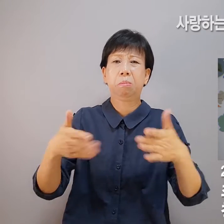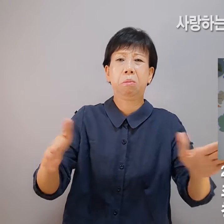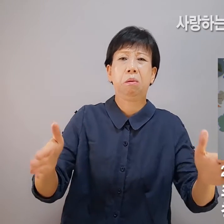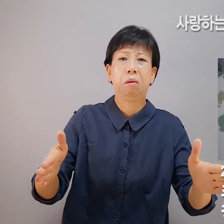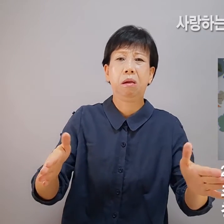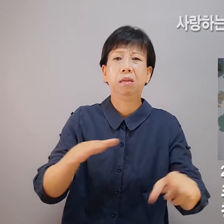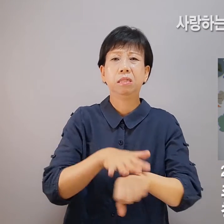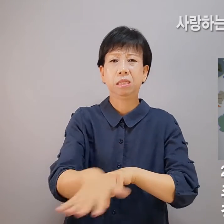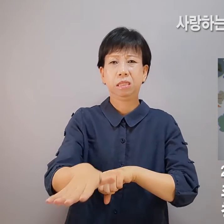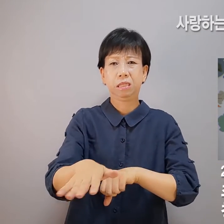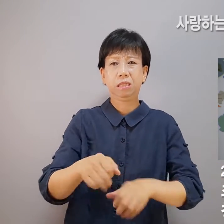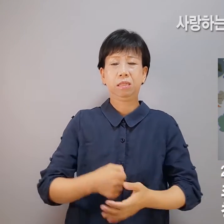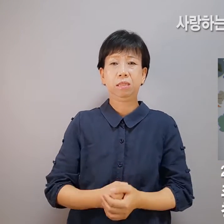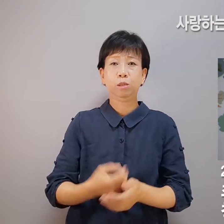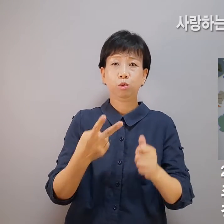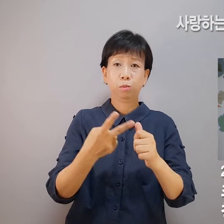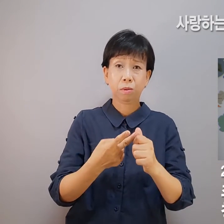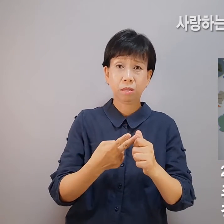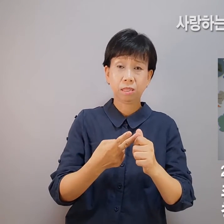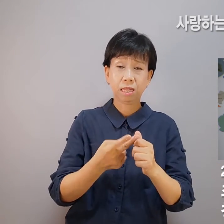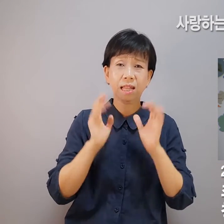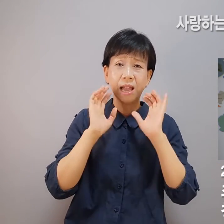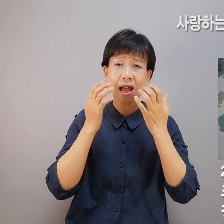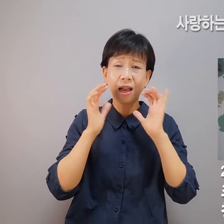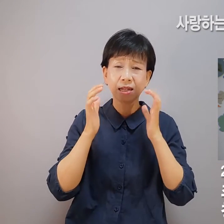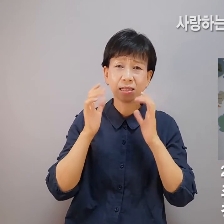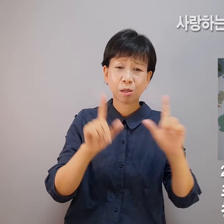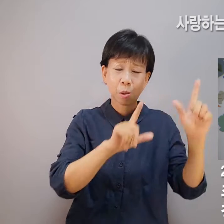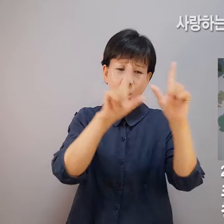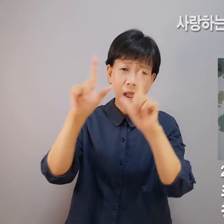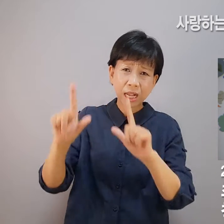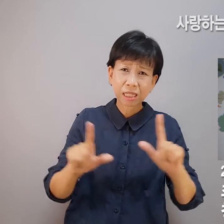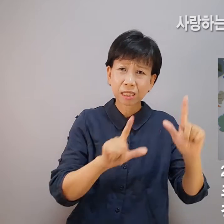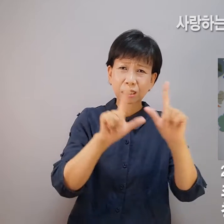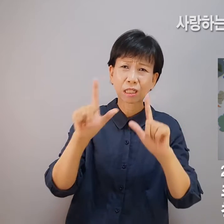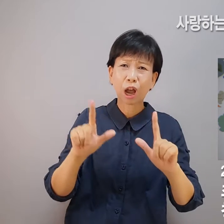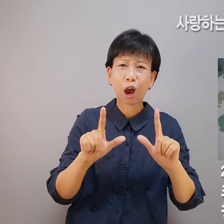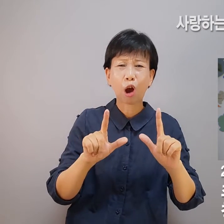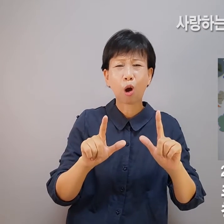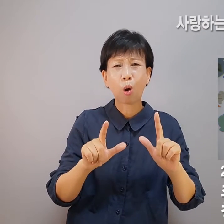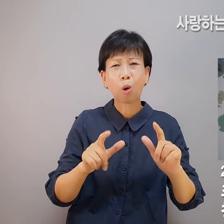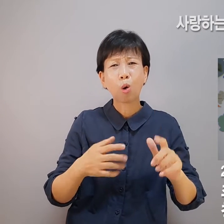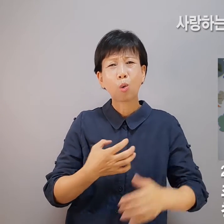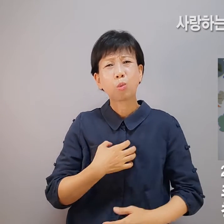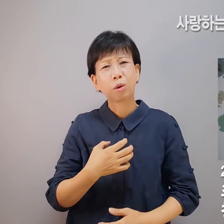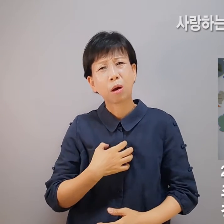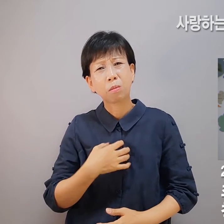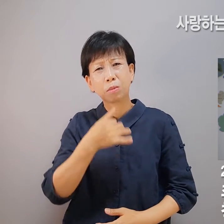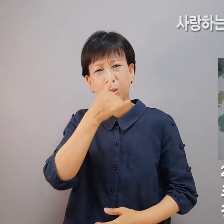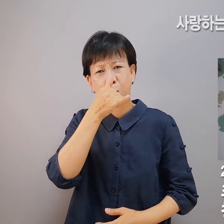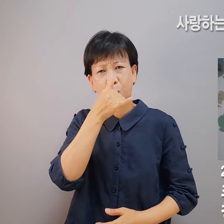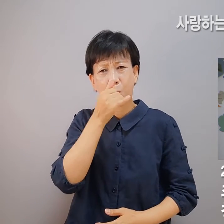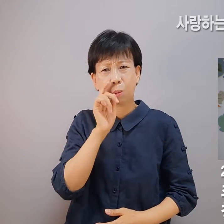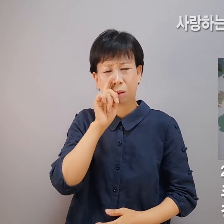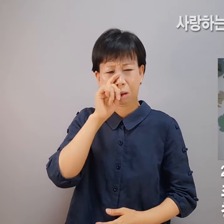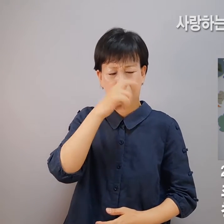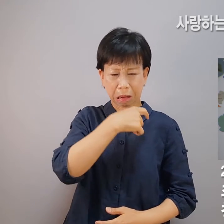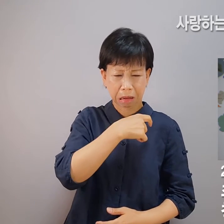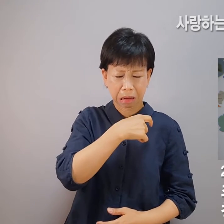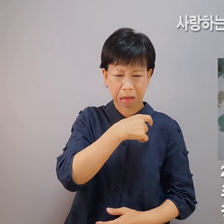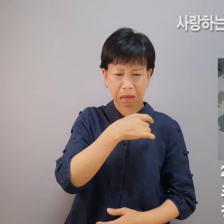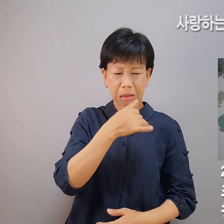번째, 아이들을 위한 환경이 불완전하고 청결하지 않습니다. 세 번째, 교회에 대한